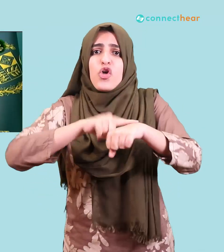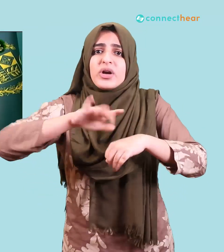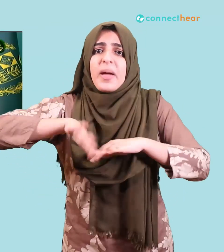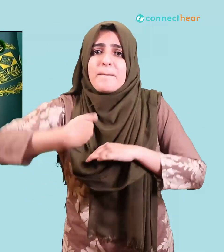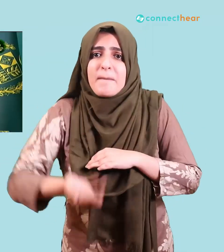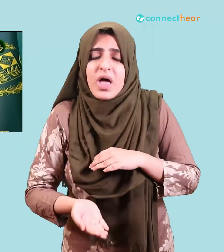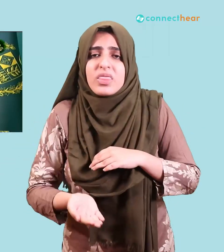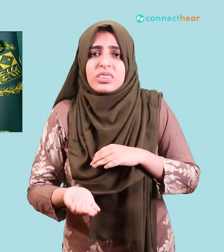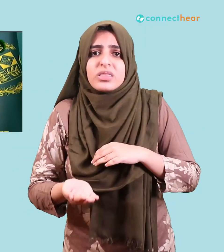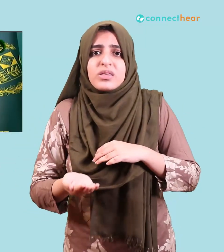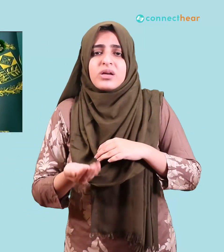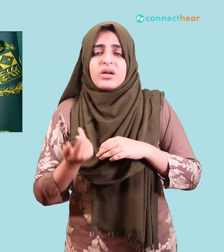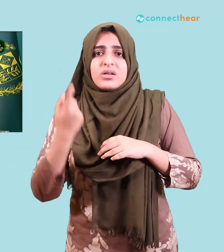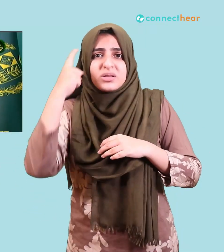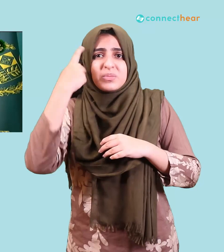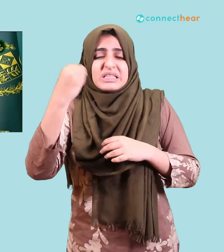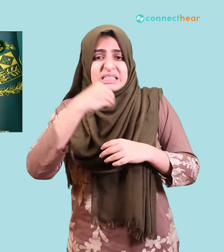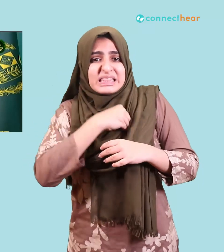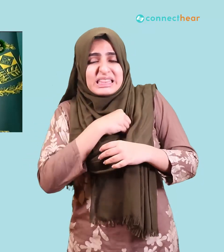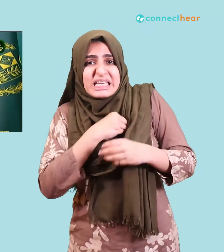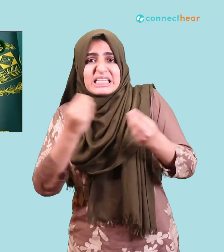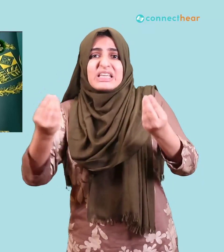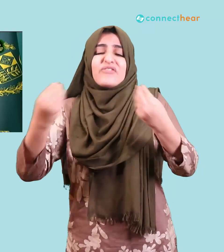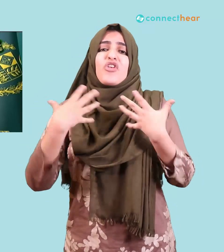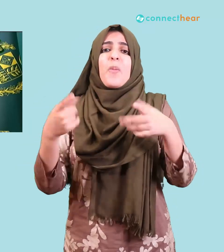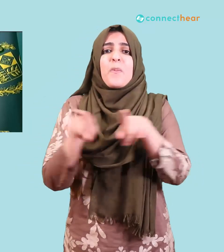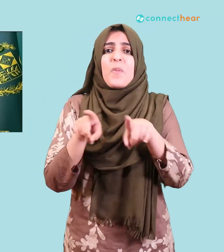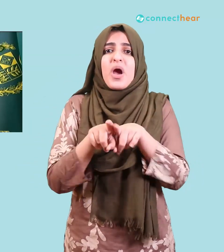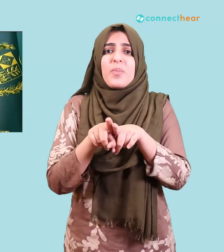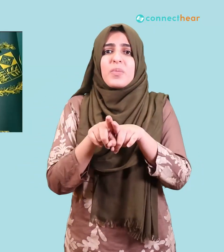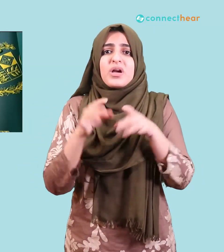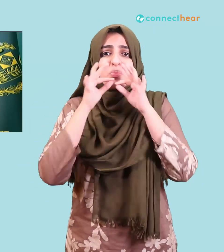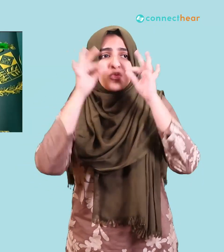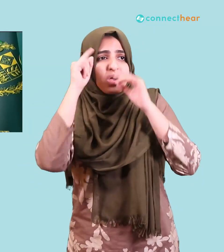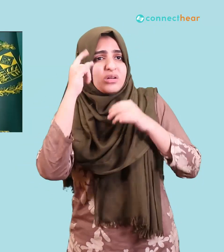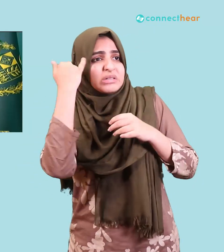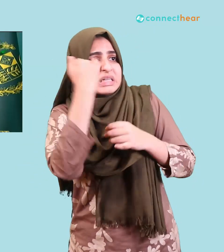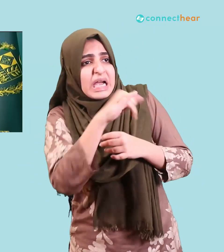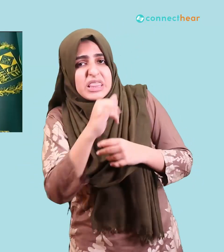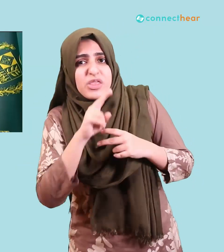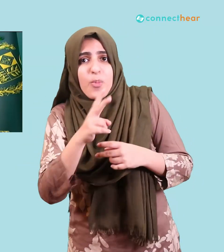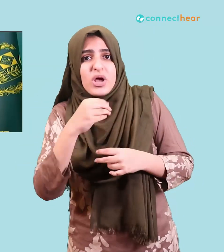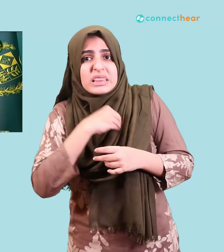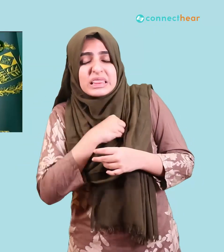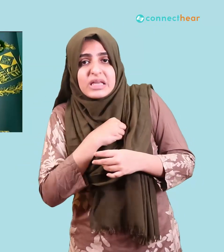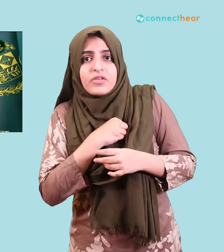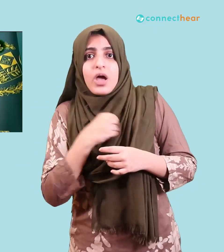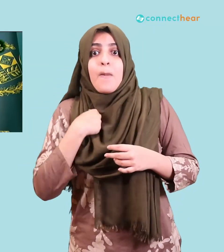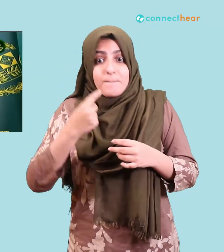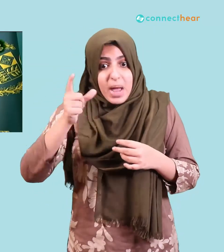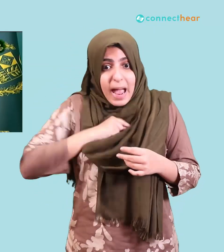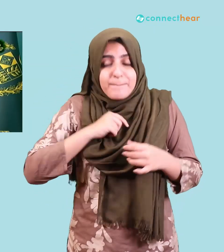بعد ہمارے دلوں کو تکلیف پہنچائی جاتی ہے، اس کی دوسری اپروچ کیا ہے، یہ اب سنیں